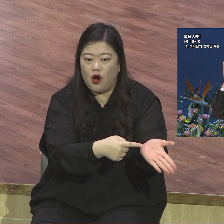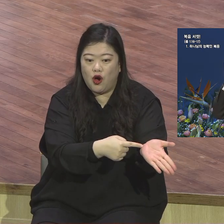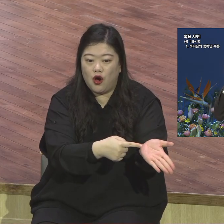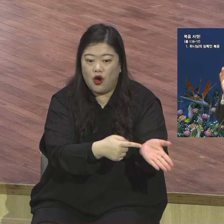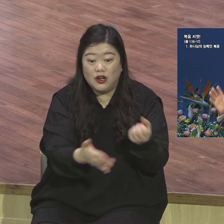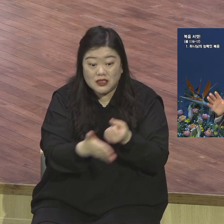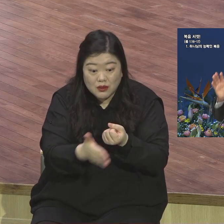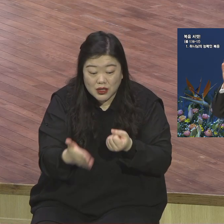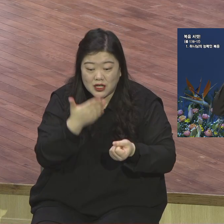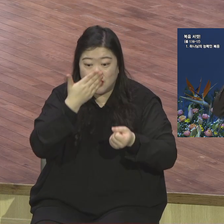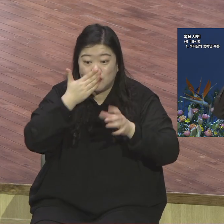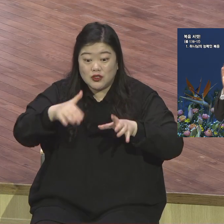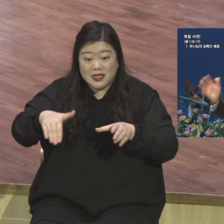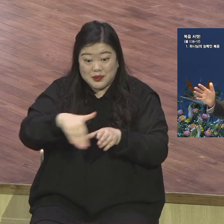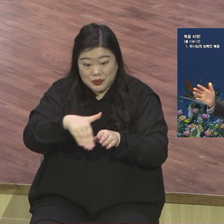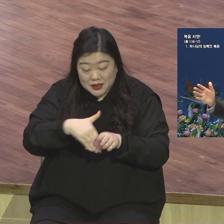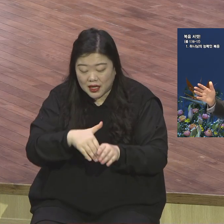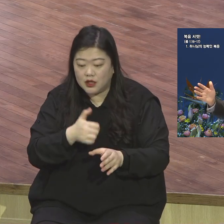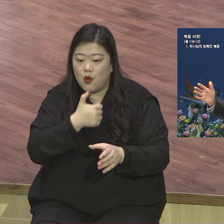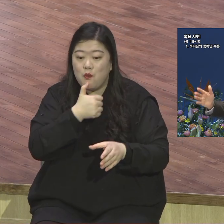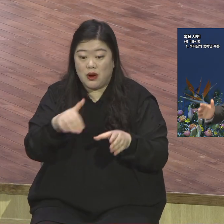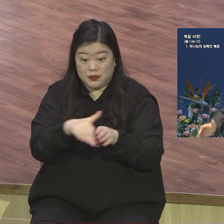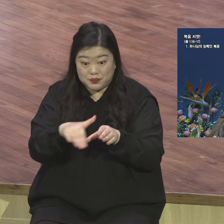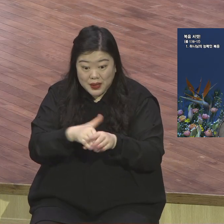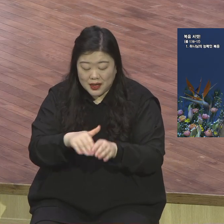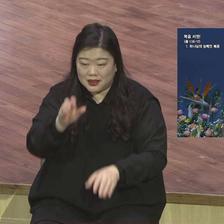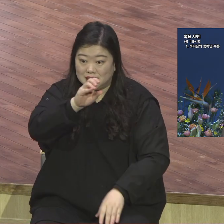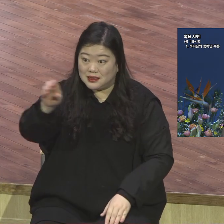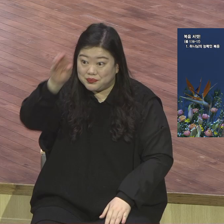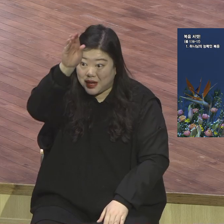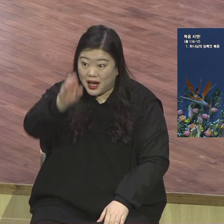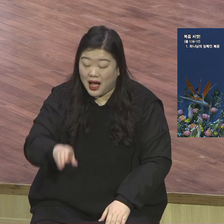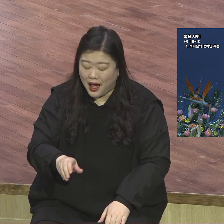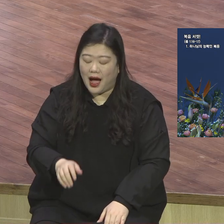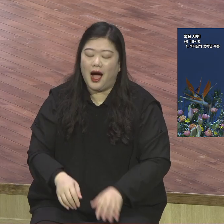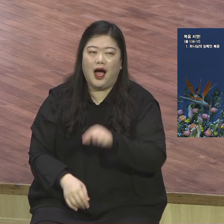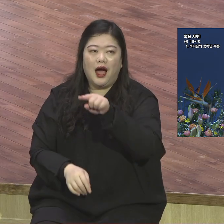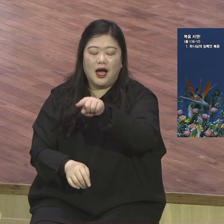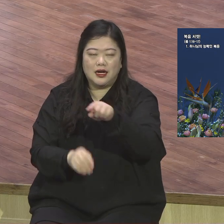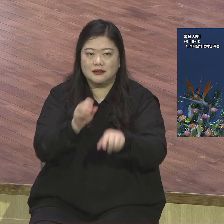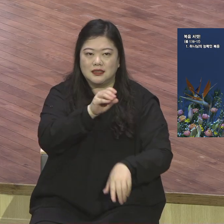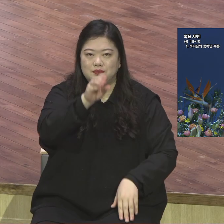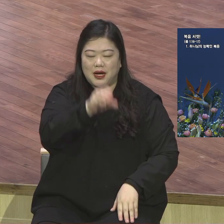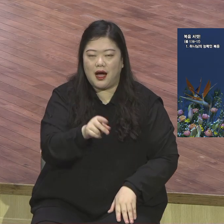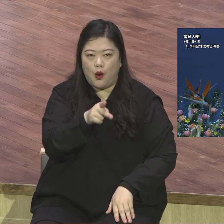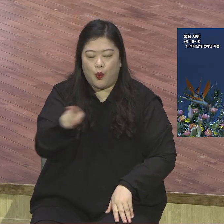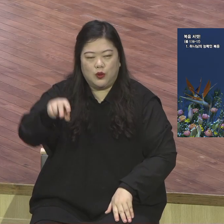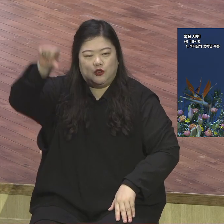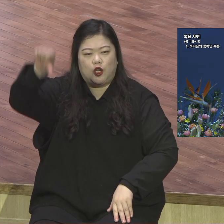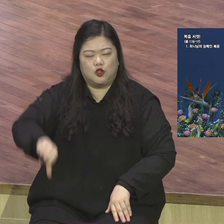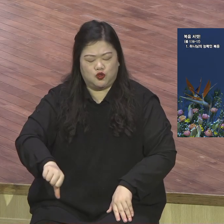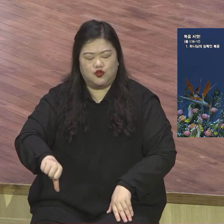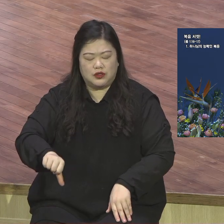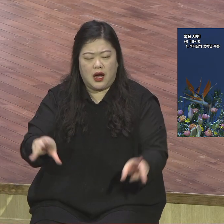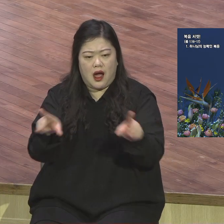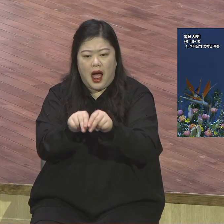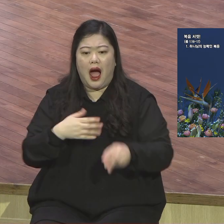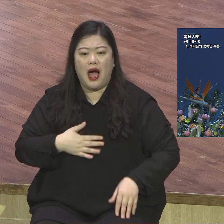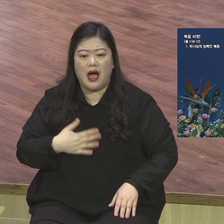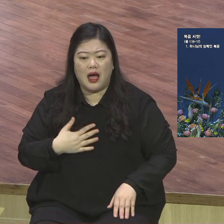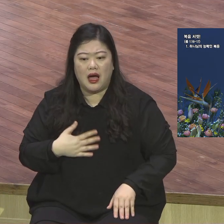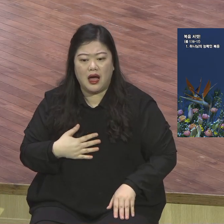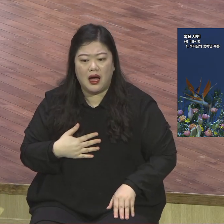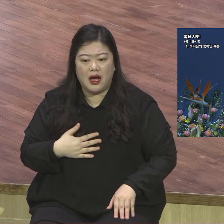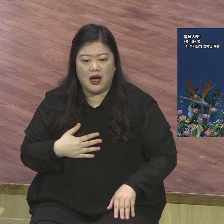나무에 달려 죽는 것은 저주, 하나님께 저주받은 자다. 그러니까 유대인에게 있어서 십자가에 못